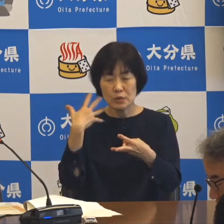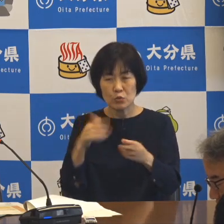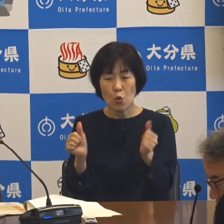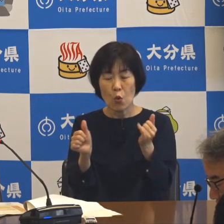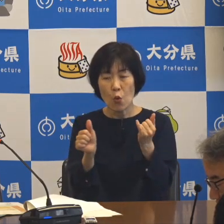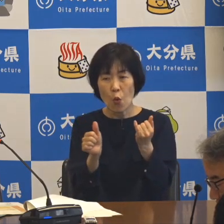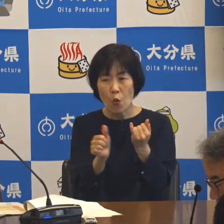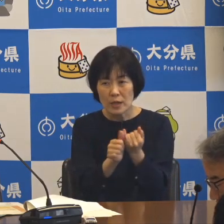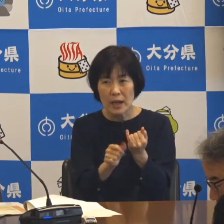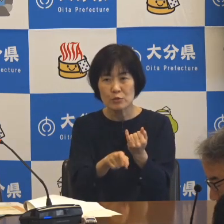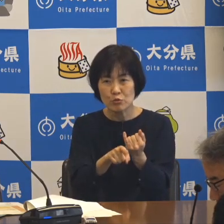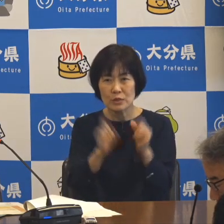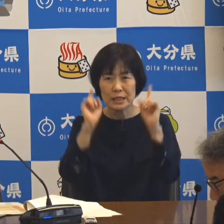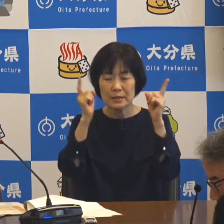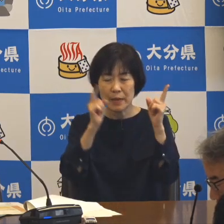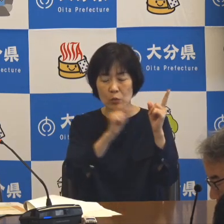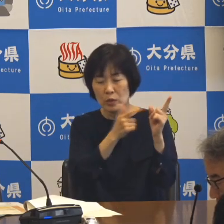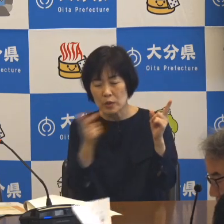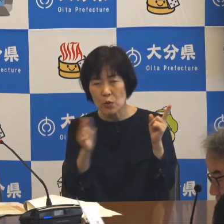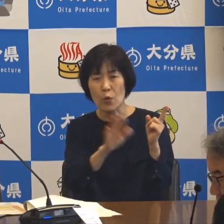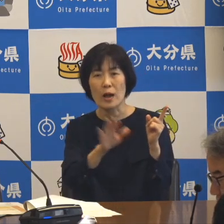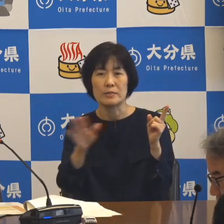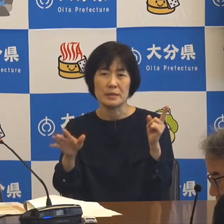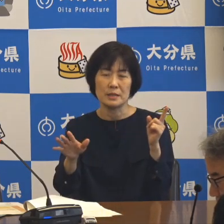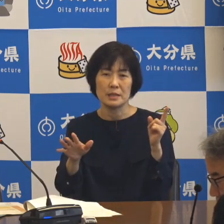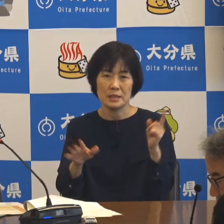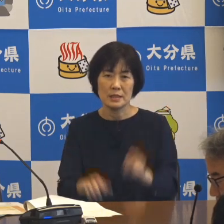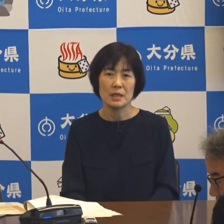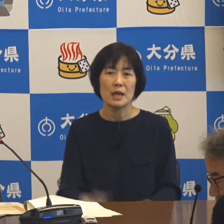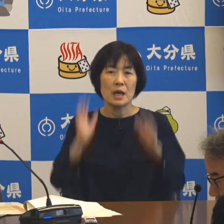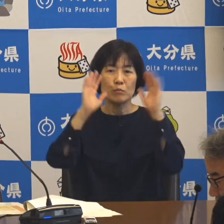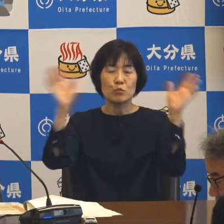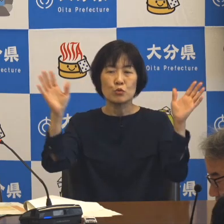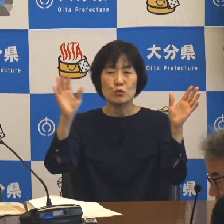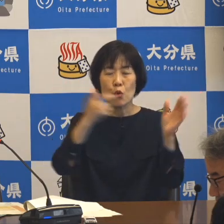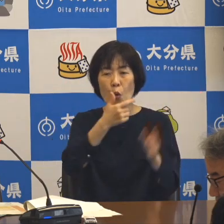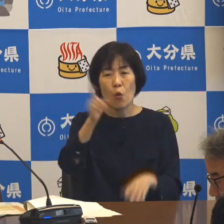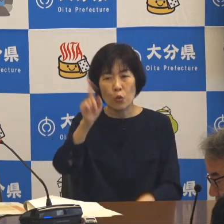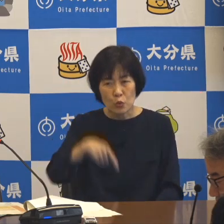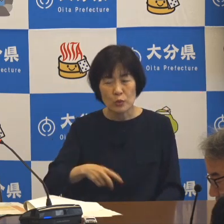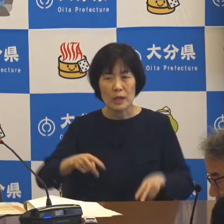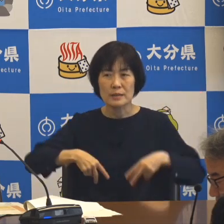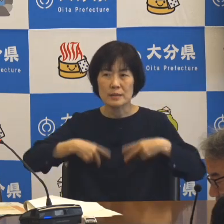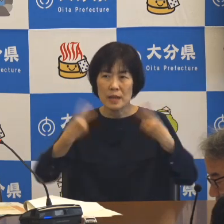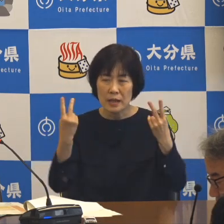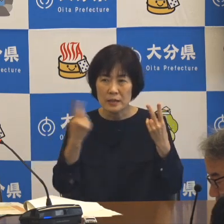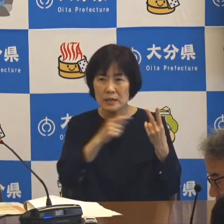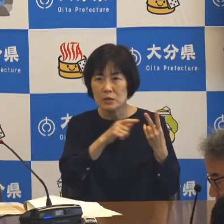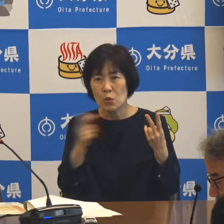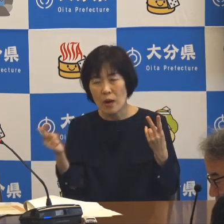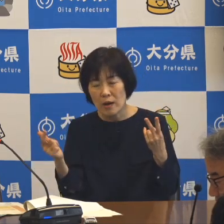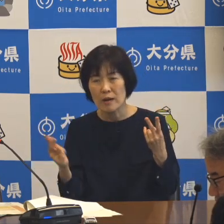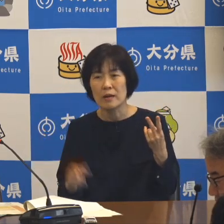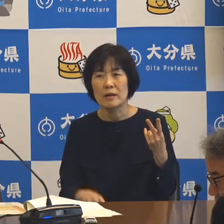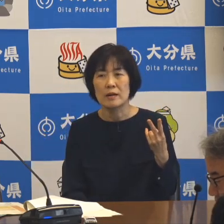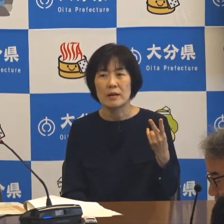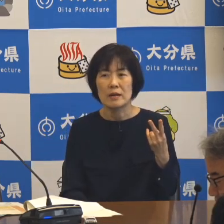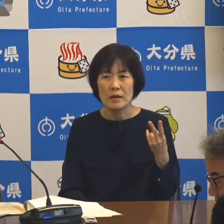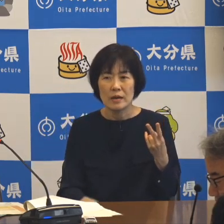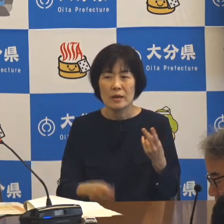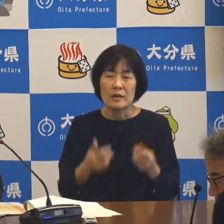。文豪のとかですね、佐伯の観光まちづくり佐伯とか商工会所とかです